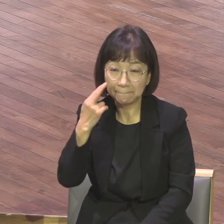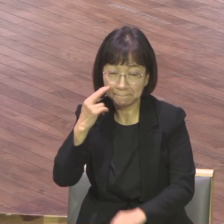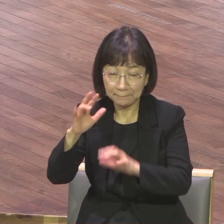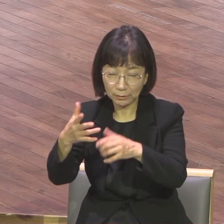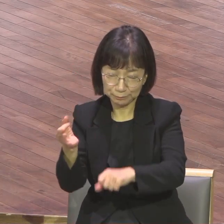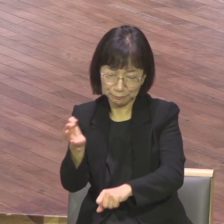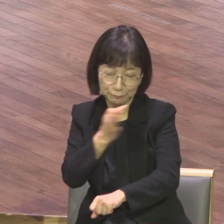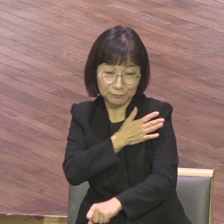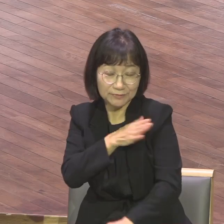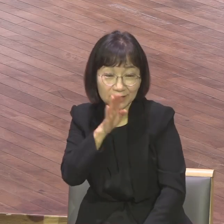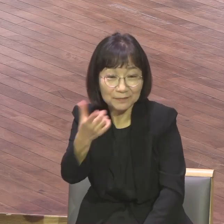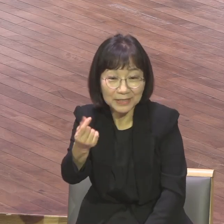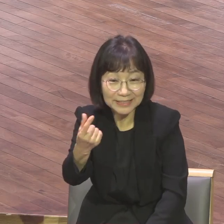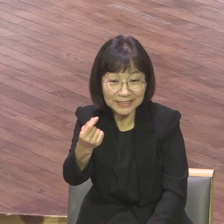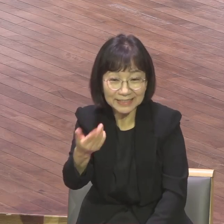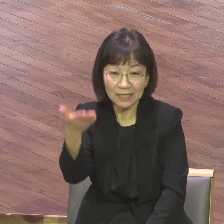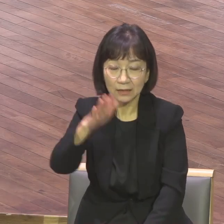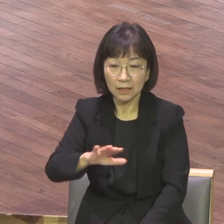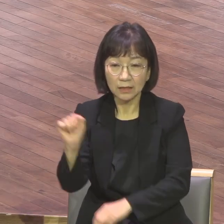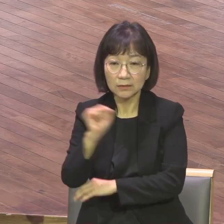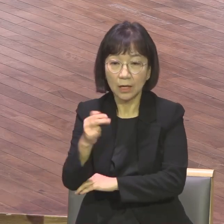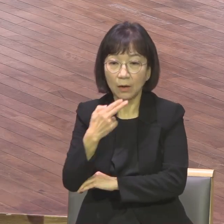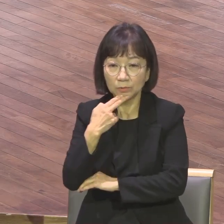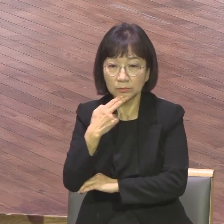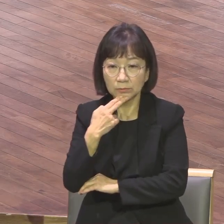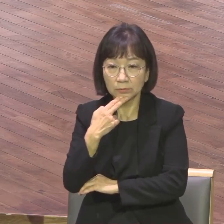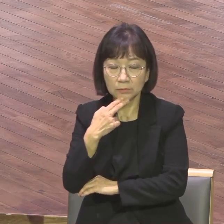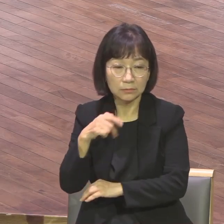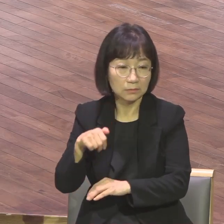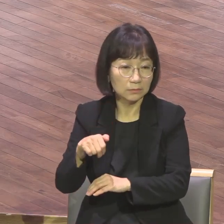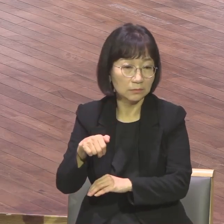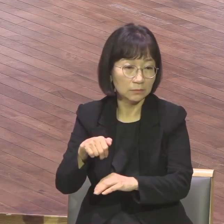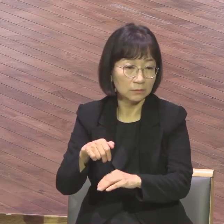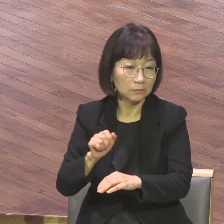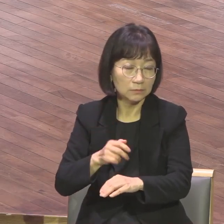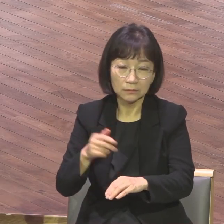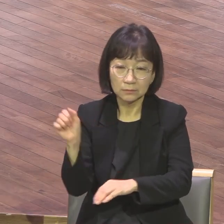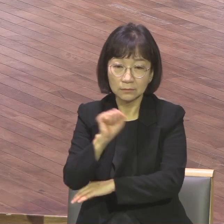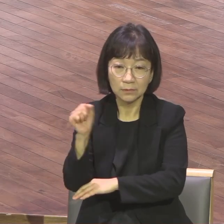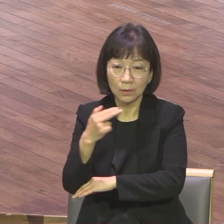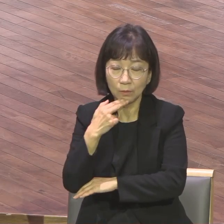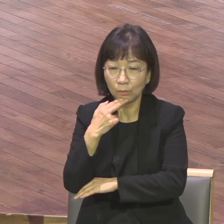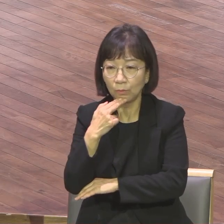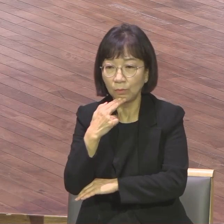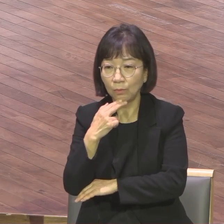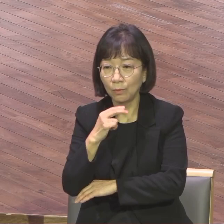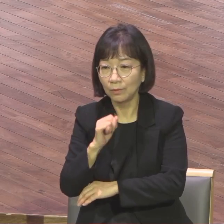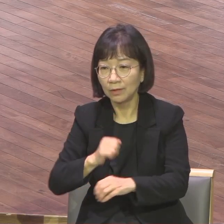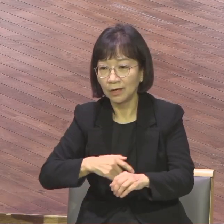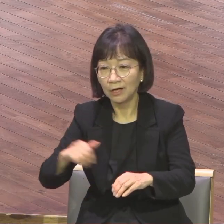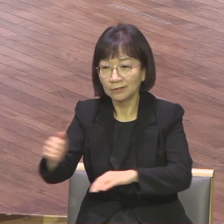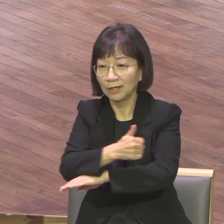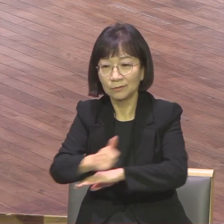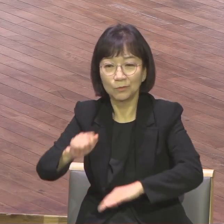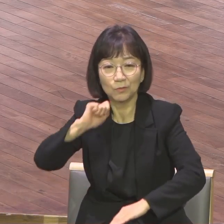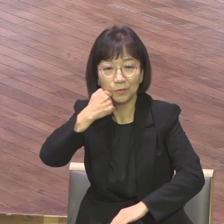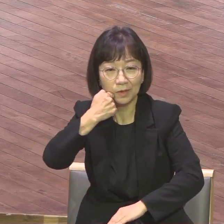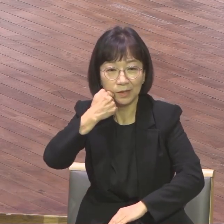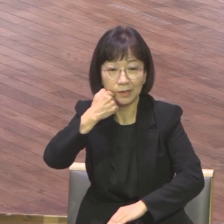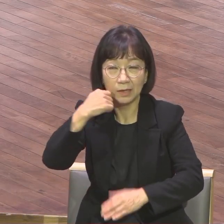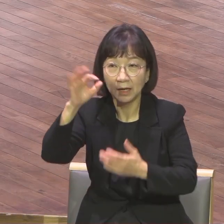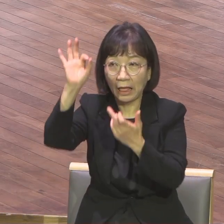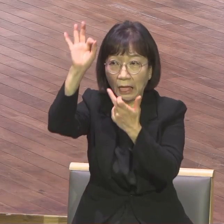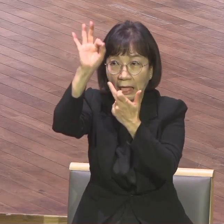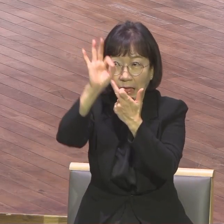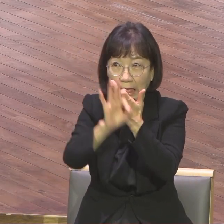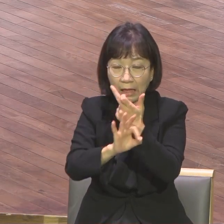미국 가보세요. 차가 없이는 움직이지도 못해요. 그러고 굉장히 위험해요. 해만 지면 집에 다 들어가 아무도